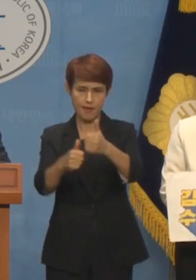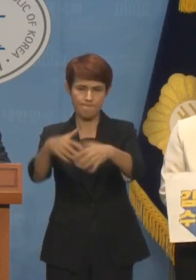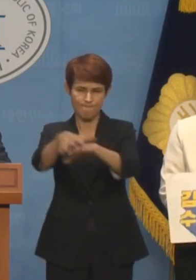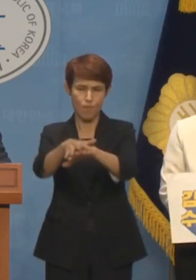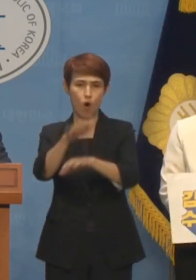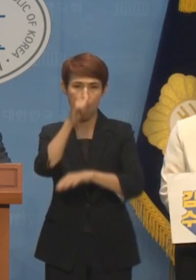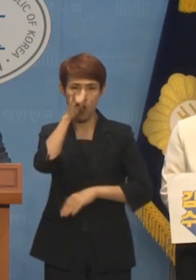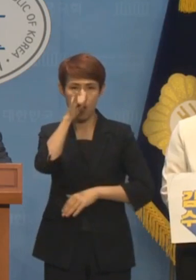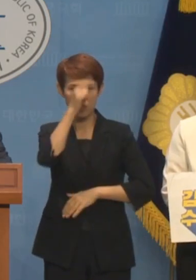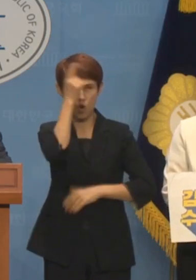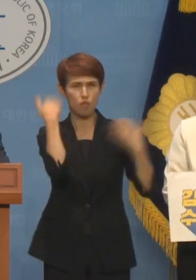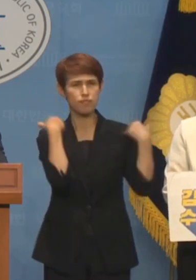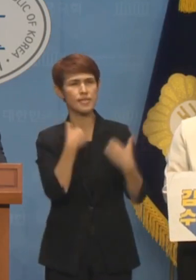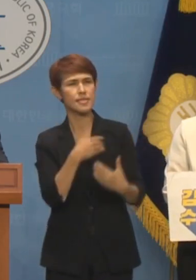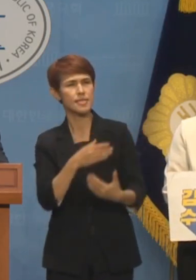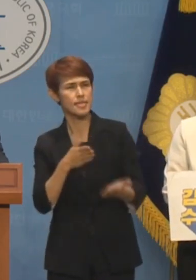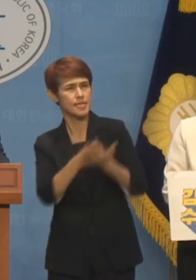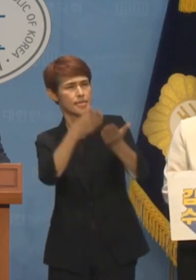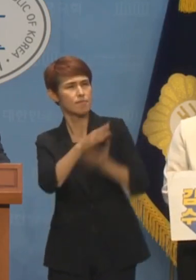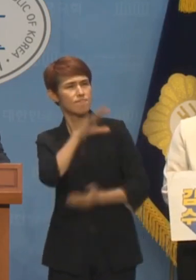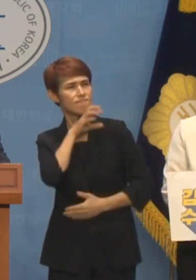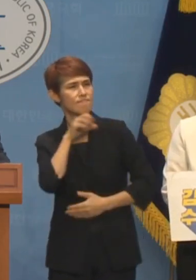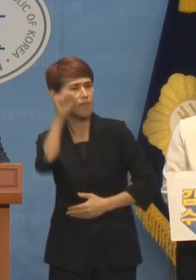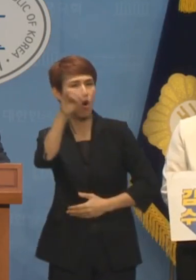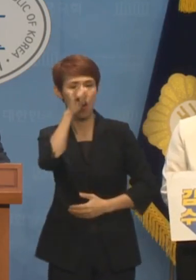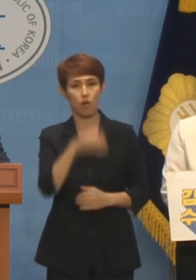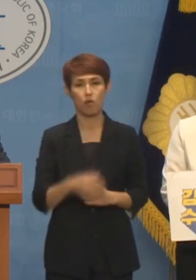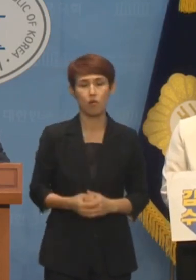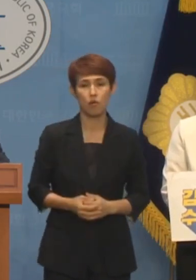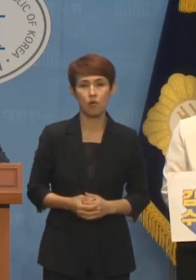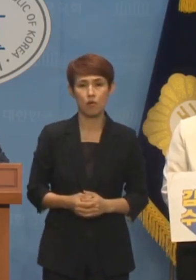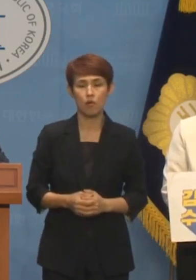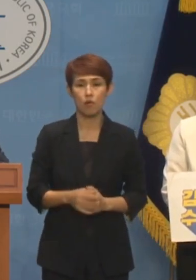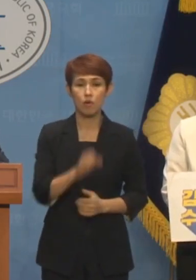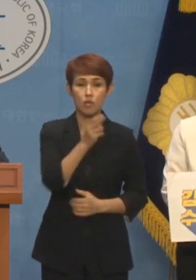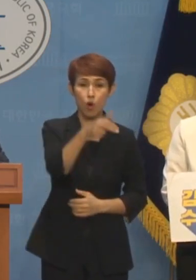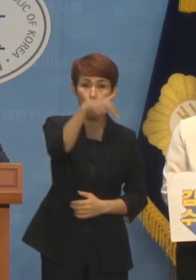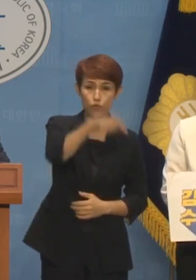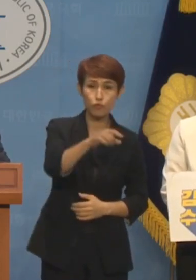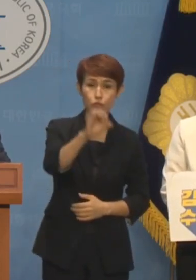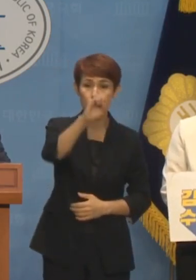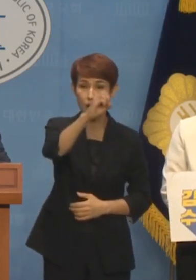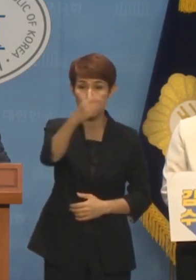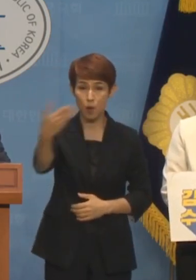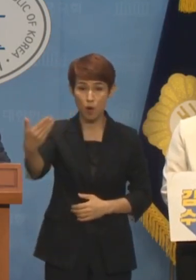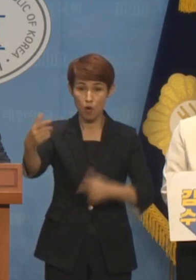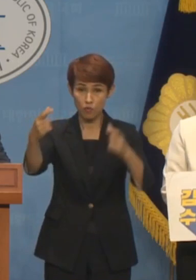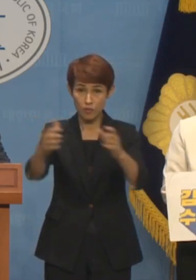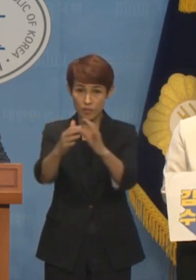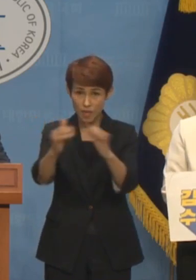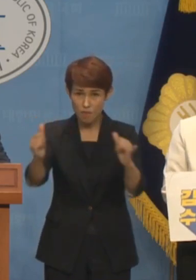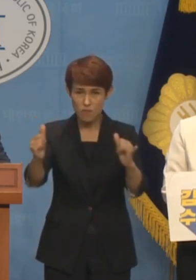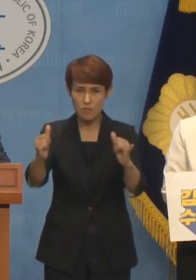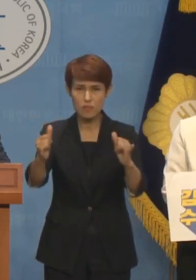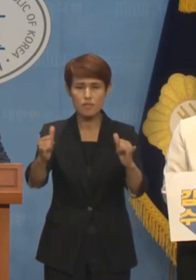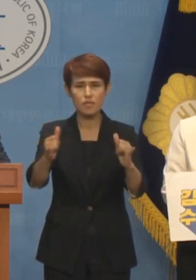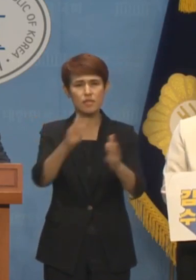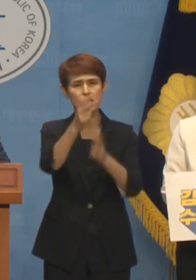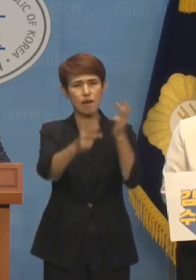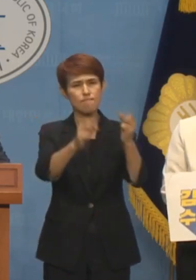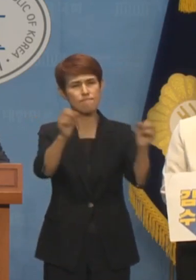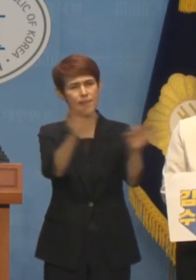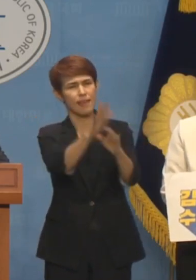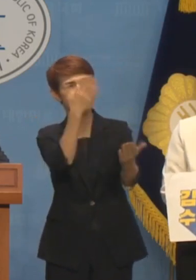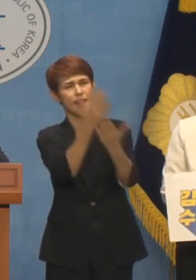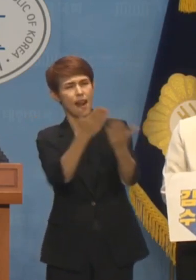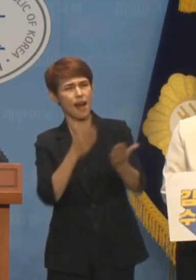있습니다. 그리고 여주 양평군 당원들도 사업 백지화 철회를 위해 무기한 단층 릴레이에